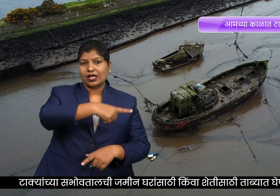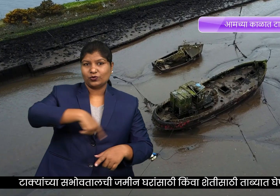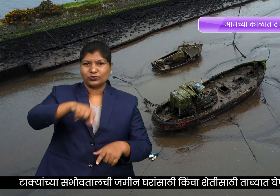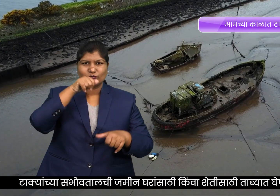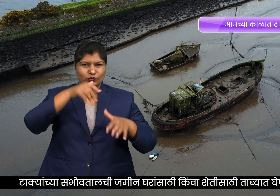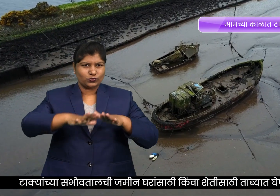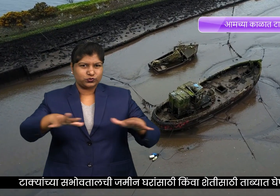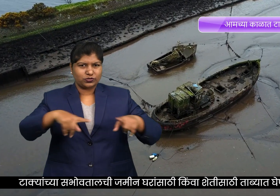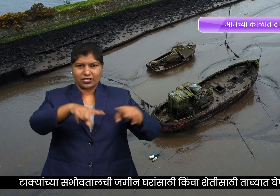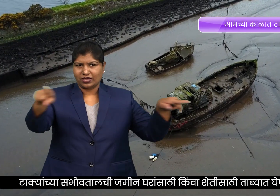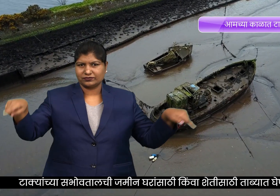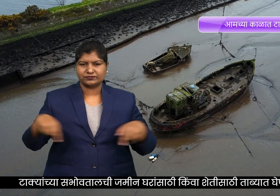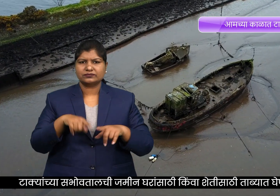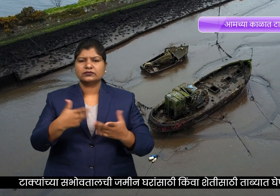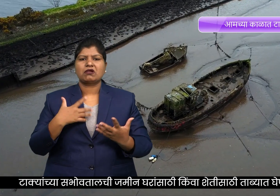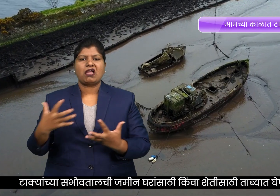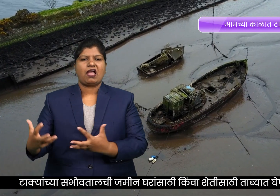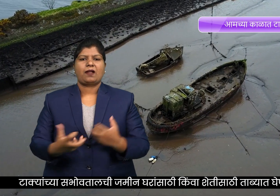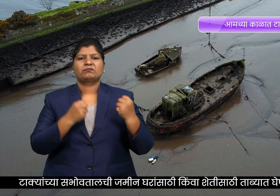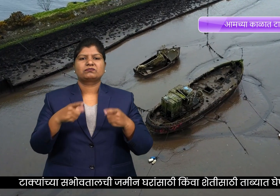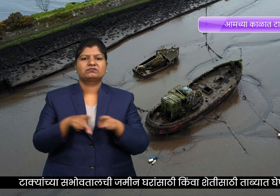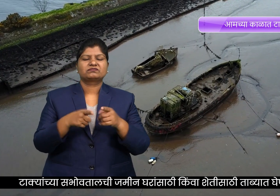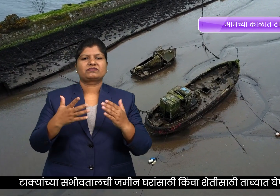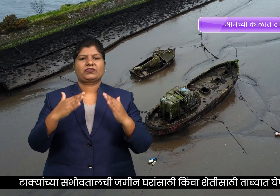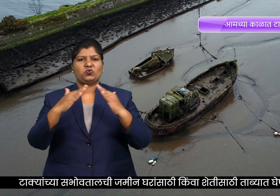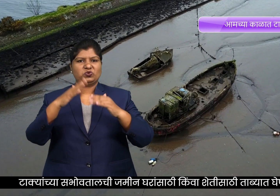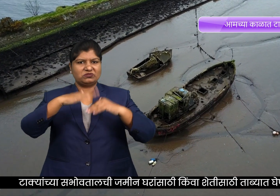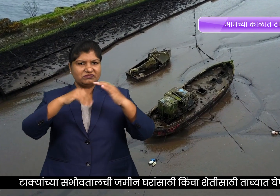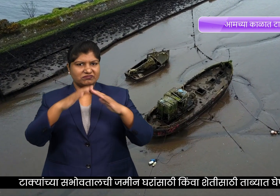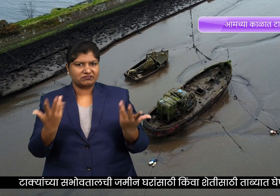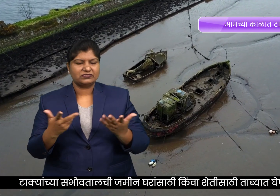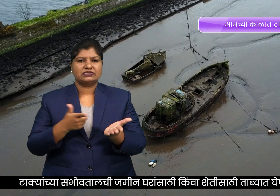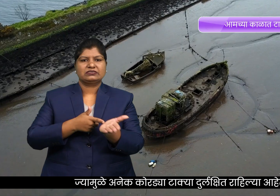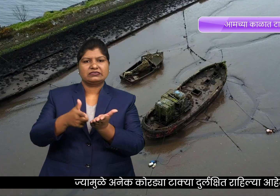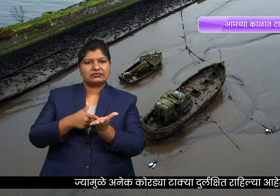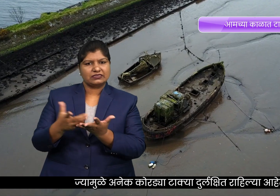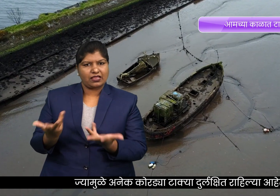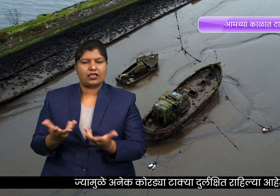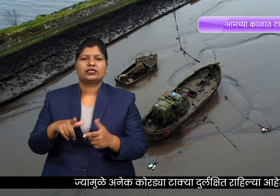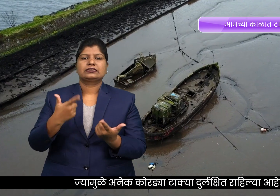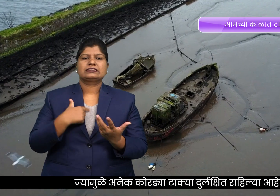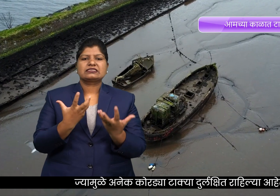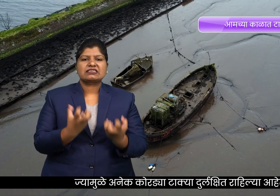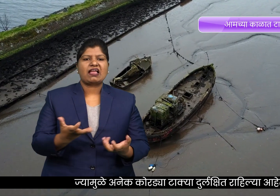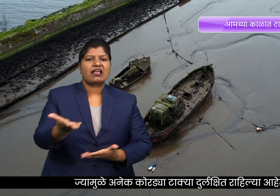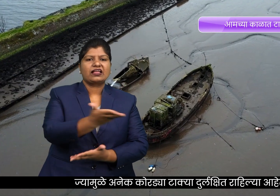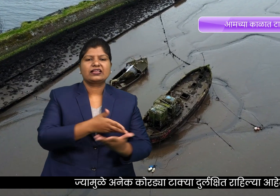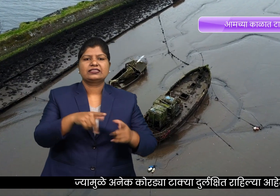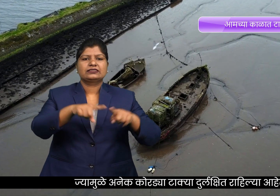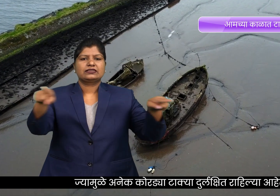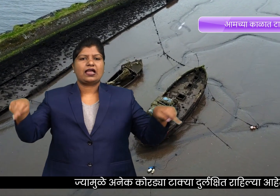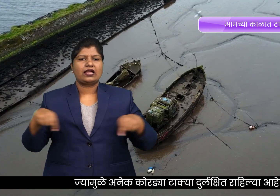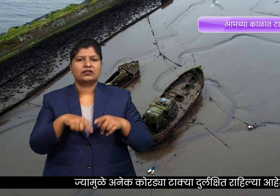टाक्यांच्या स्वभावतलाची जमिनी घरांसाठी किंवा शेतीसाठी तब्यता घेण्यात आली आहे, ज्यामुळे अनेक